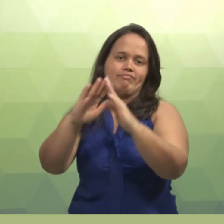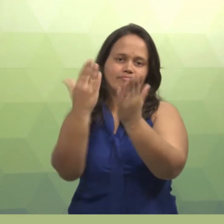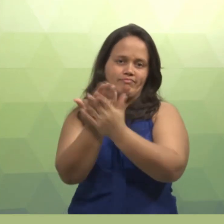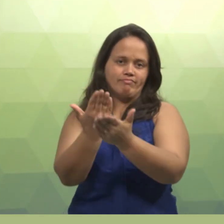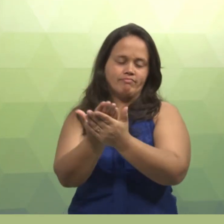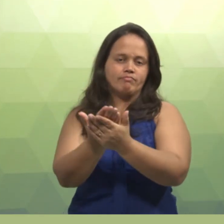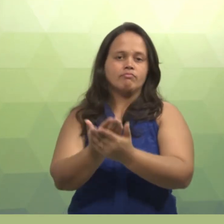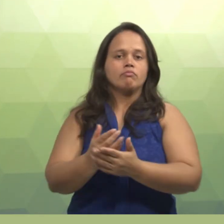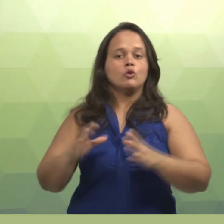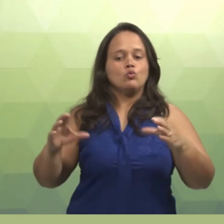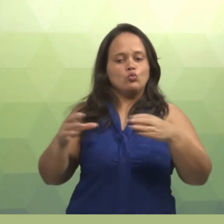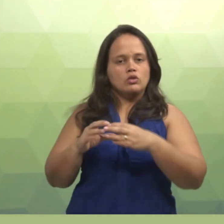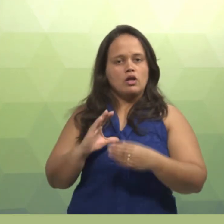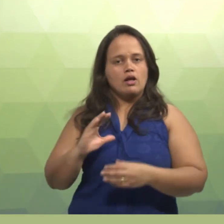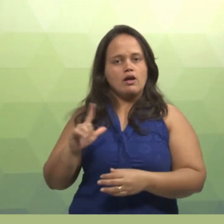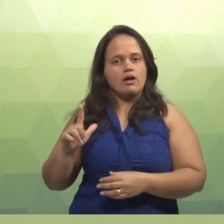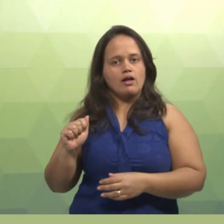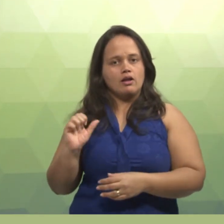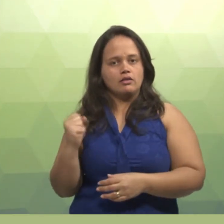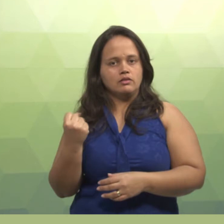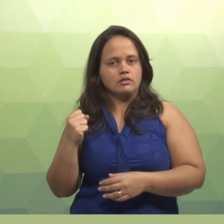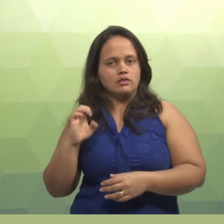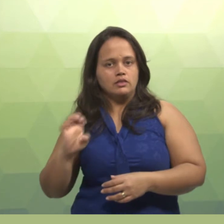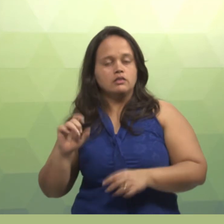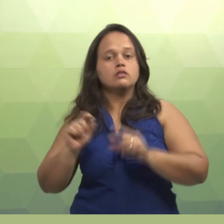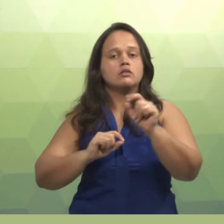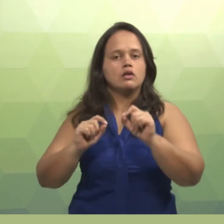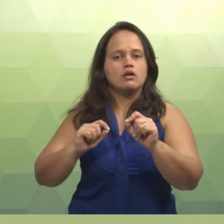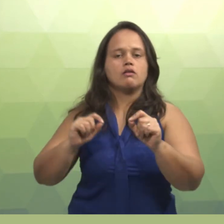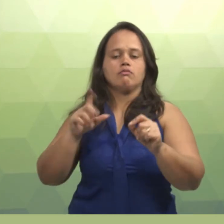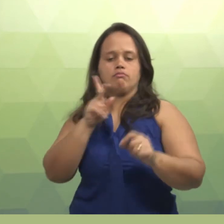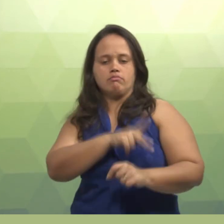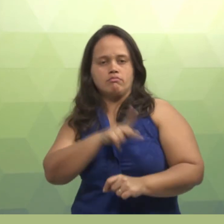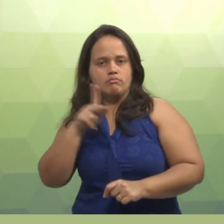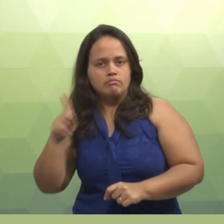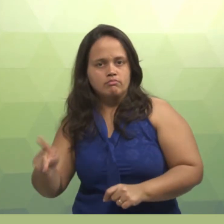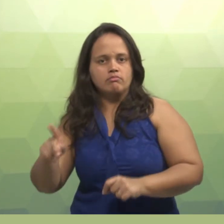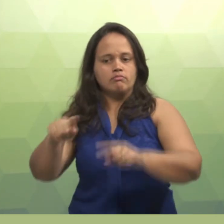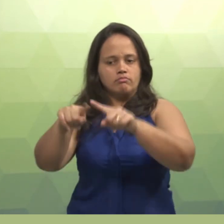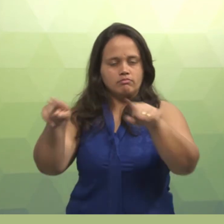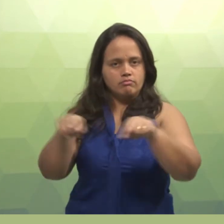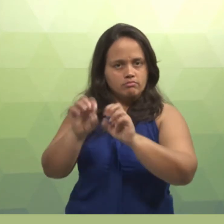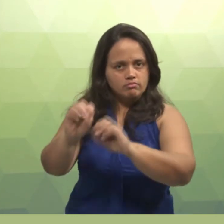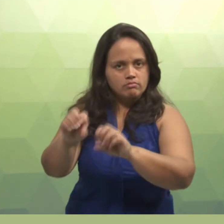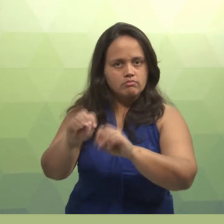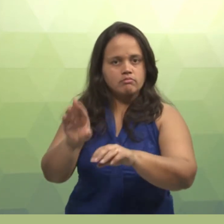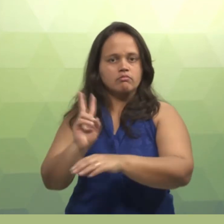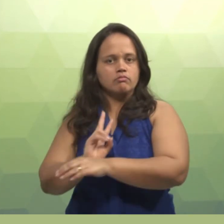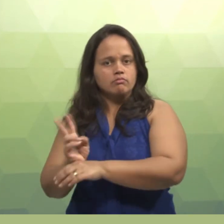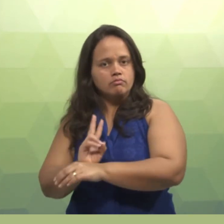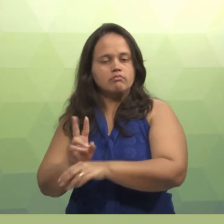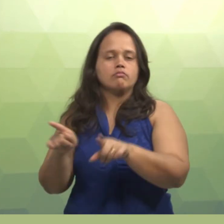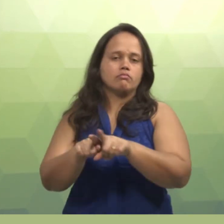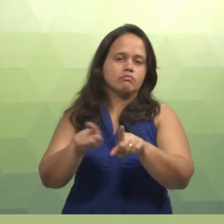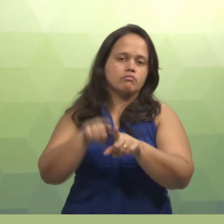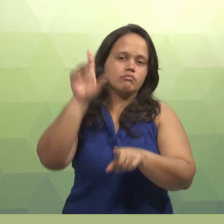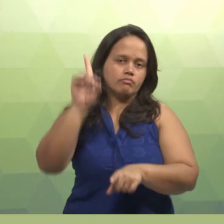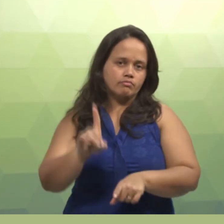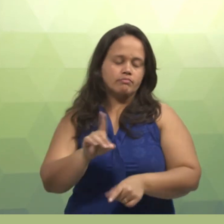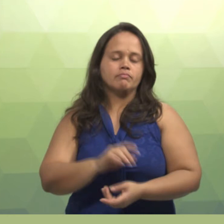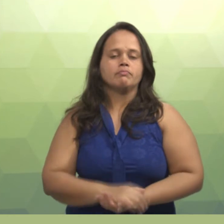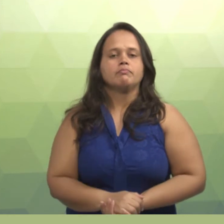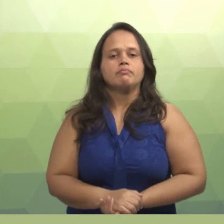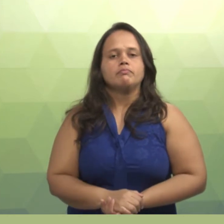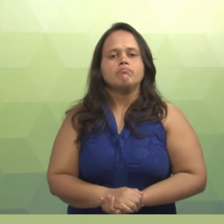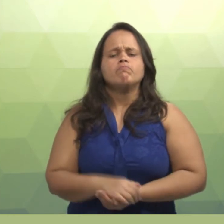O conselho de classe é uma reunião que envolve professores de turma, especialistas da educação e o diretor da